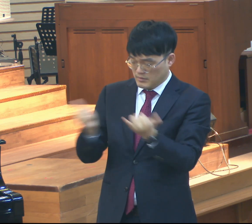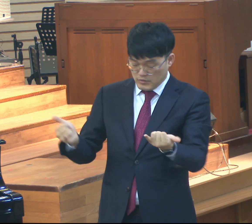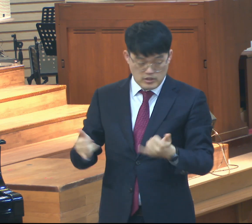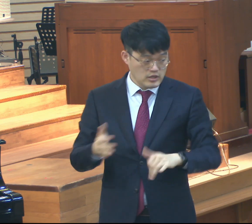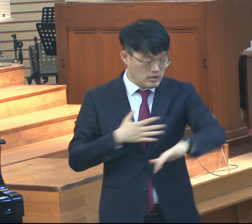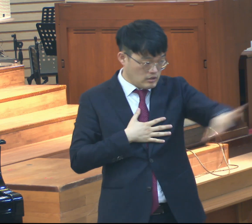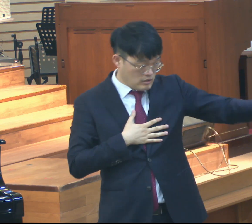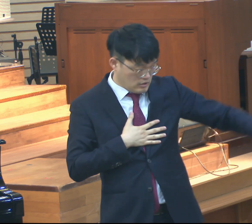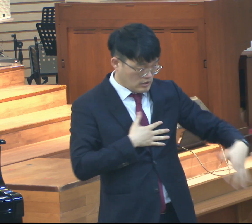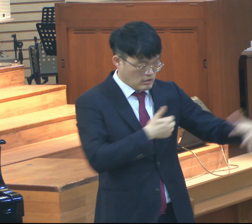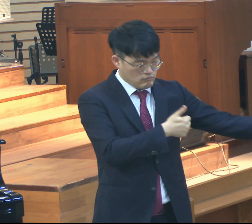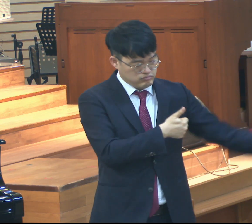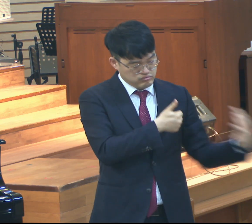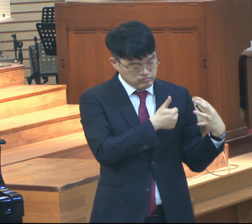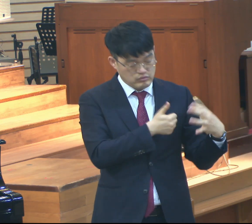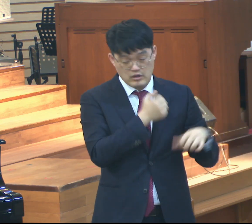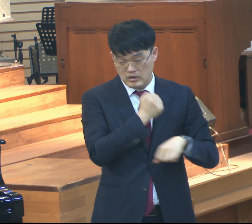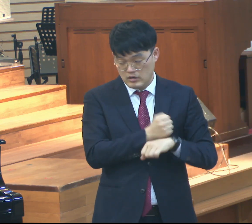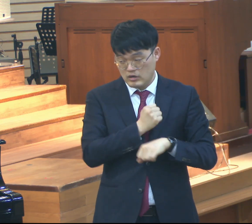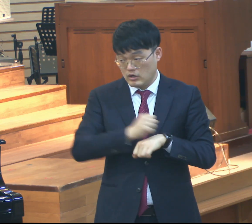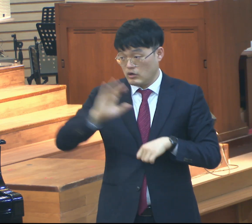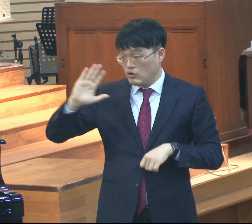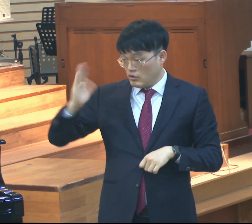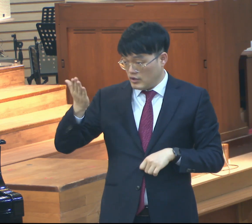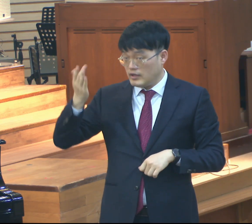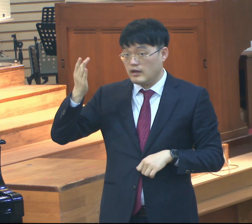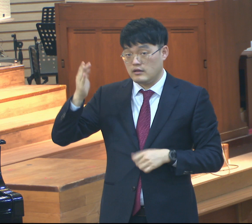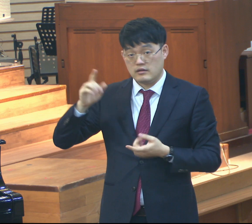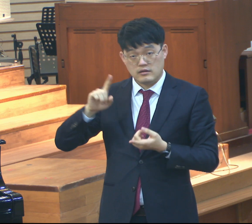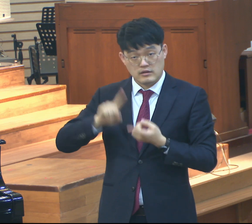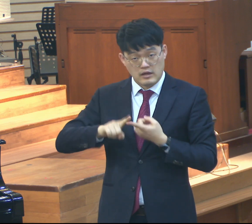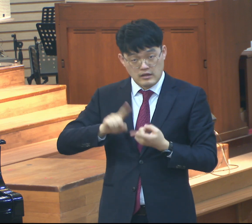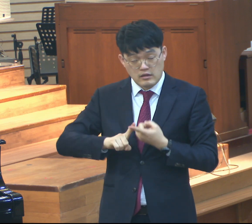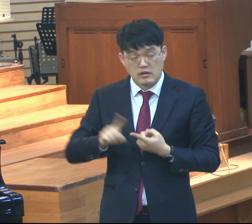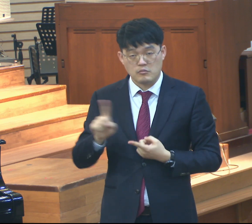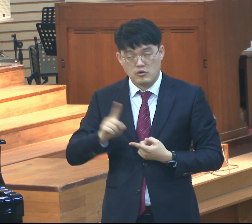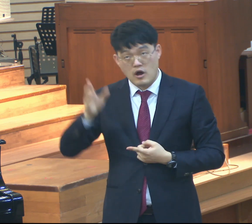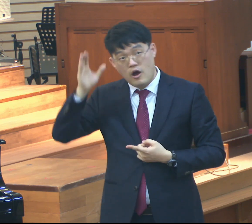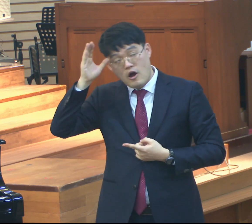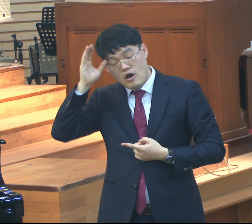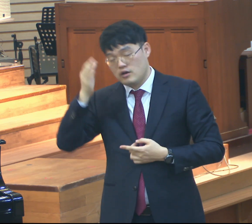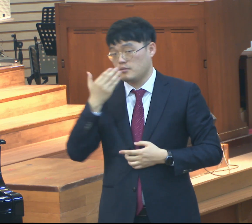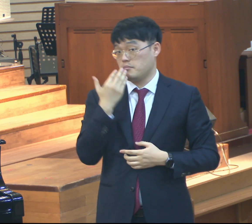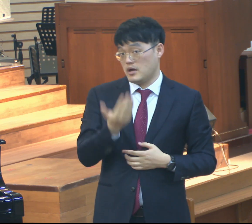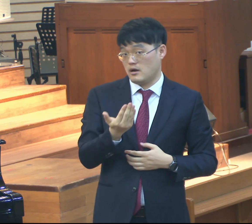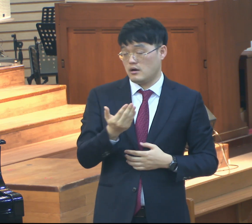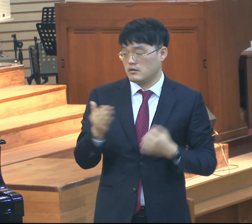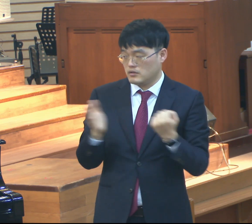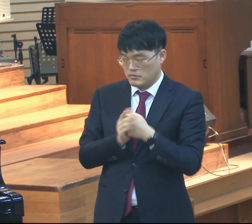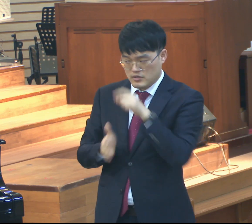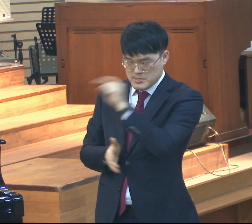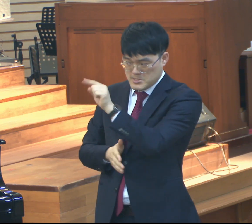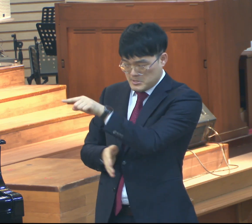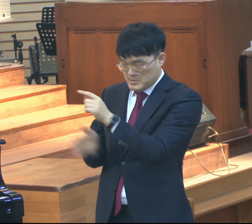수 있을까 하는 꿈을 갑자기 꿀 수 있었던 것이죠. 예수님은 안나스를 돌려놓으면 그 아들